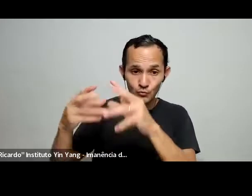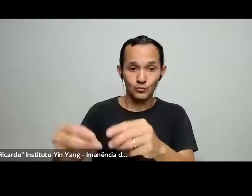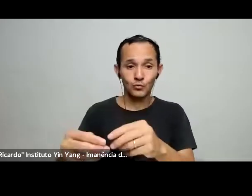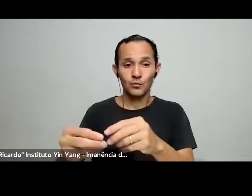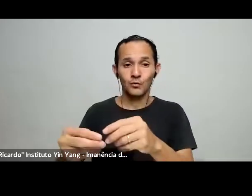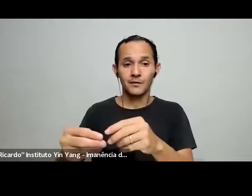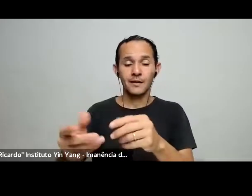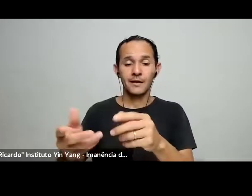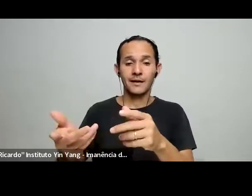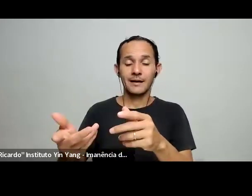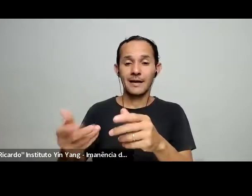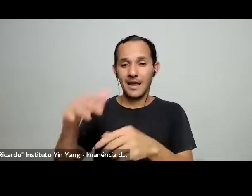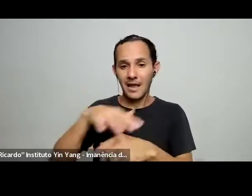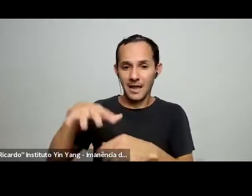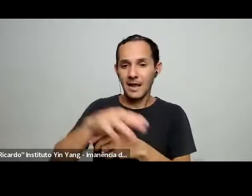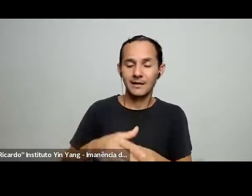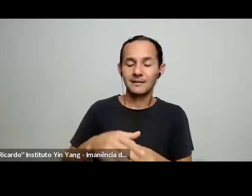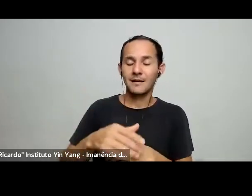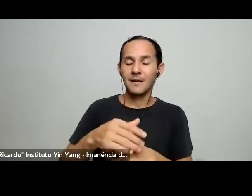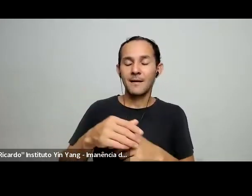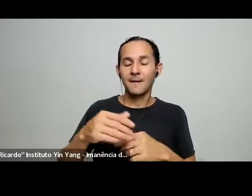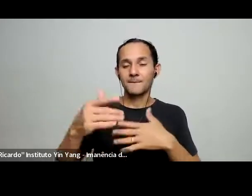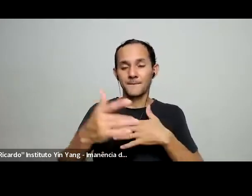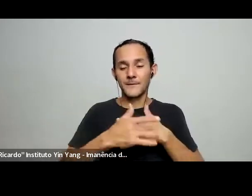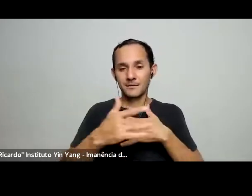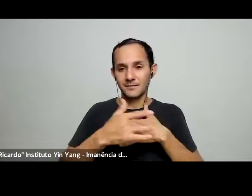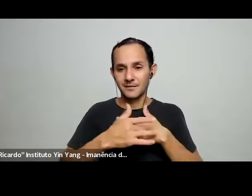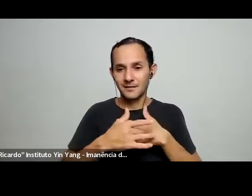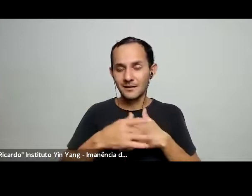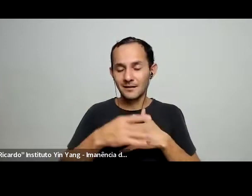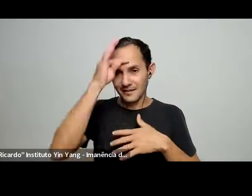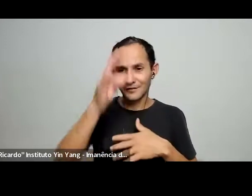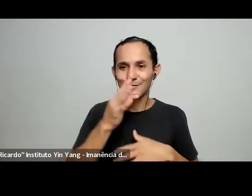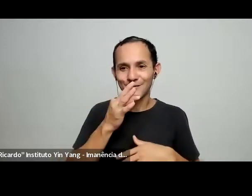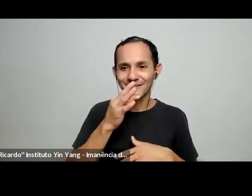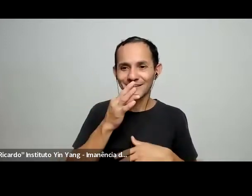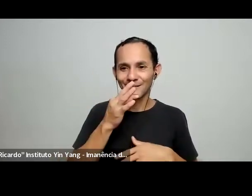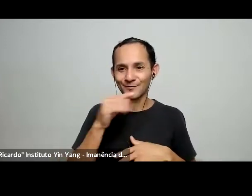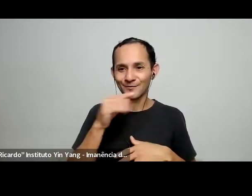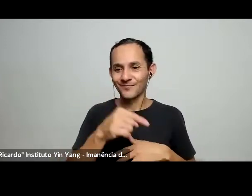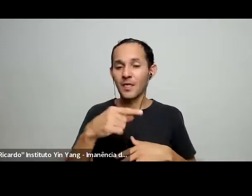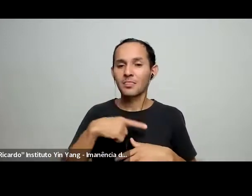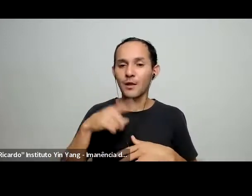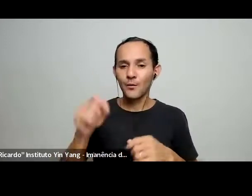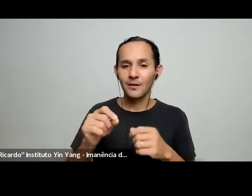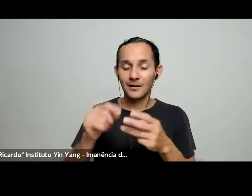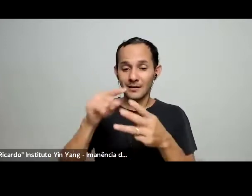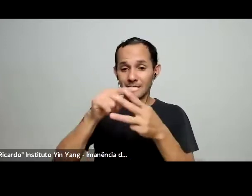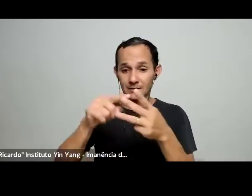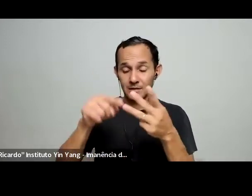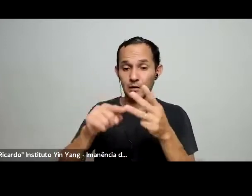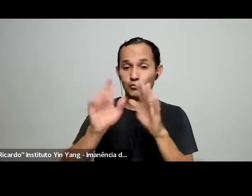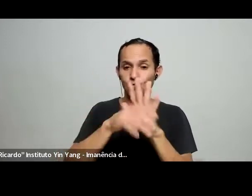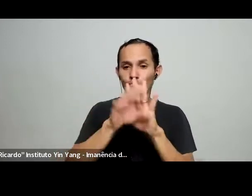Toda a área de medicinas tradicionais complementares integrativas, ela passa por uma tríade de conceitos,